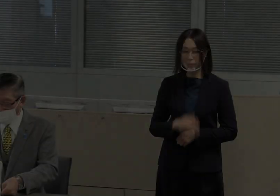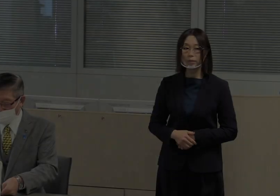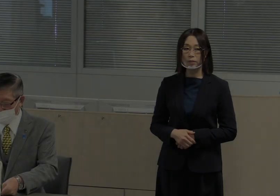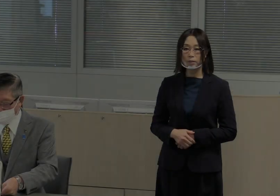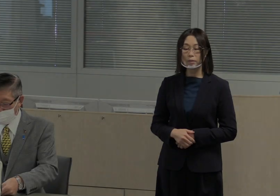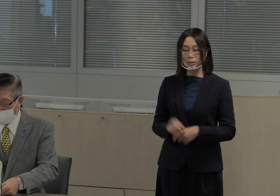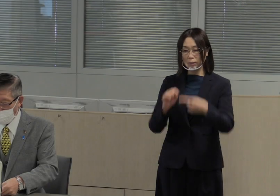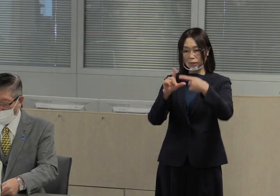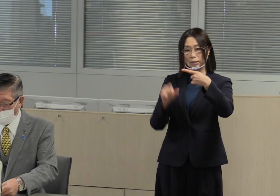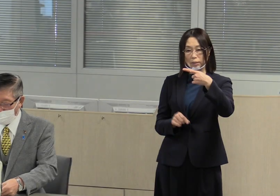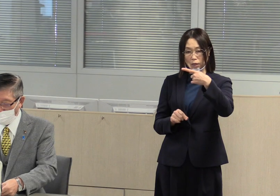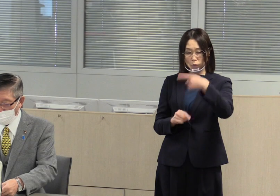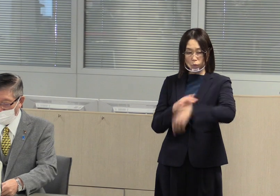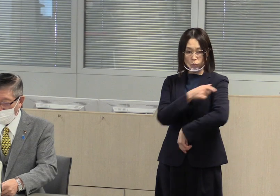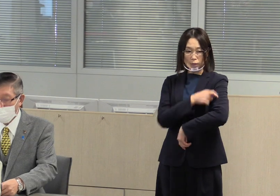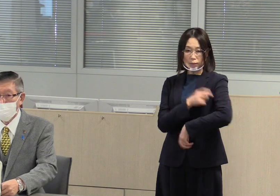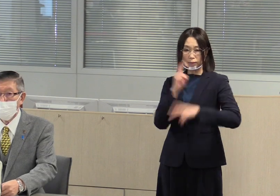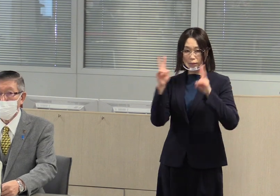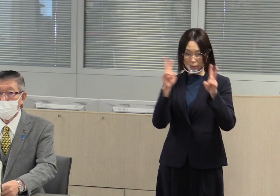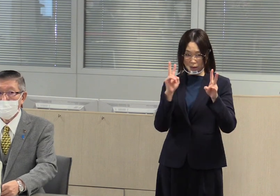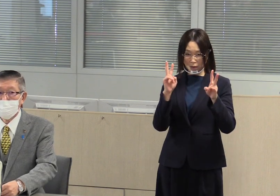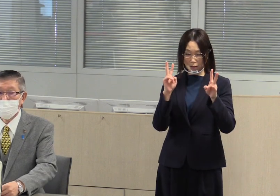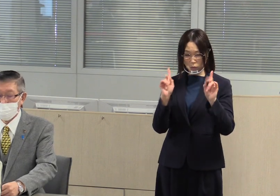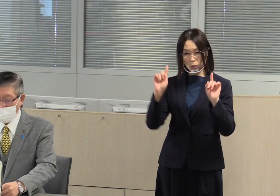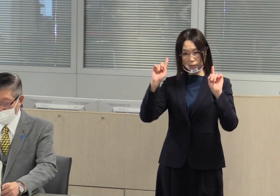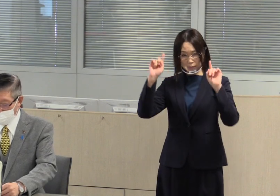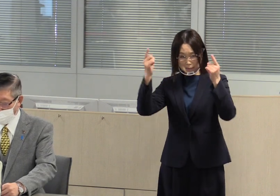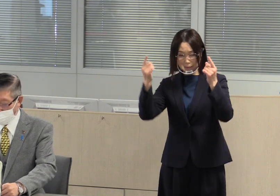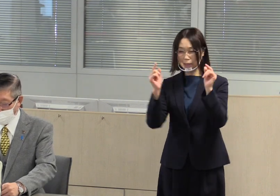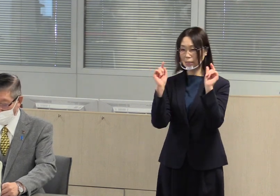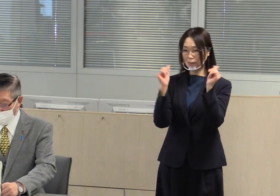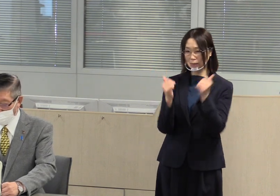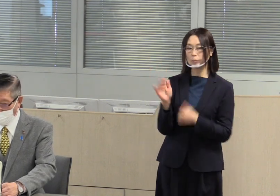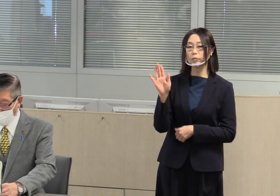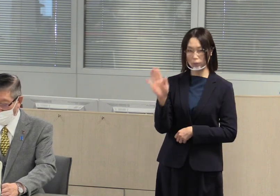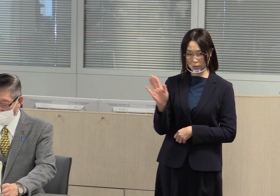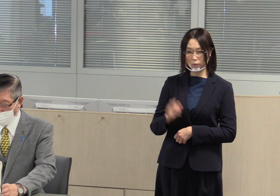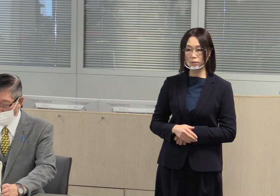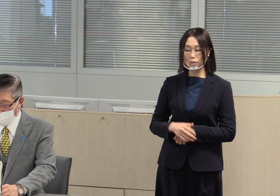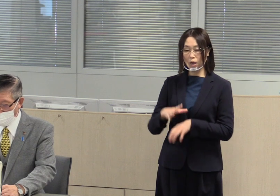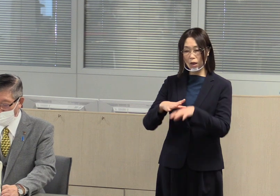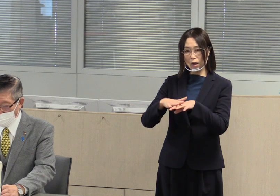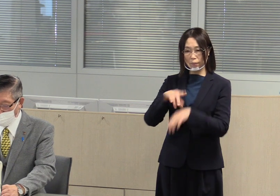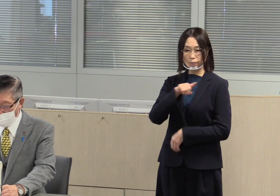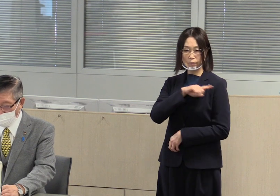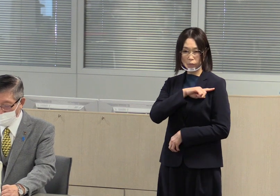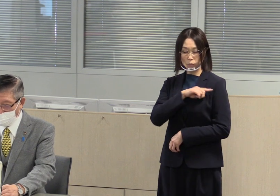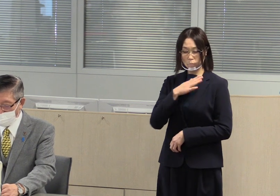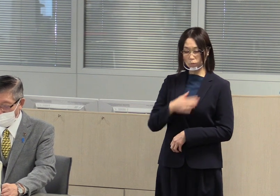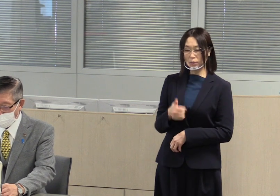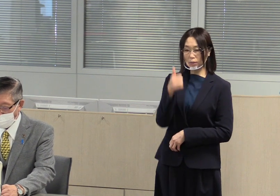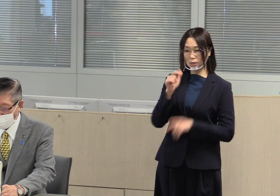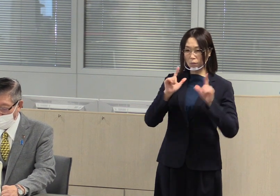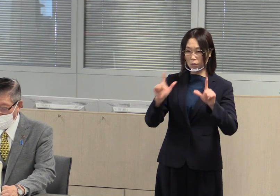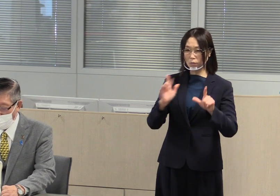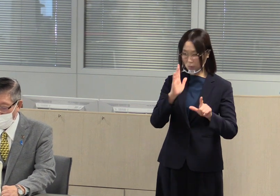はい、1月幹事社の秋田先駆け新報社の佐藤です。今年もよろしくお願いします。まず冒頭知事の方からご発言をお願いいた